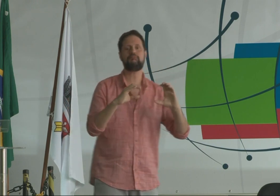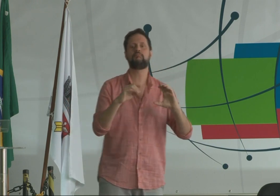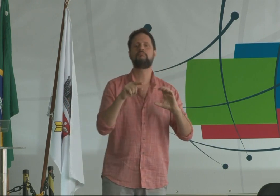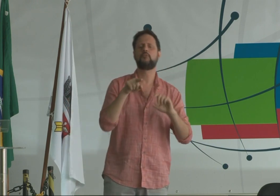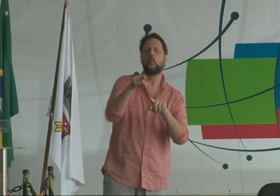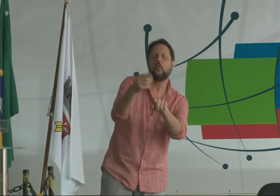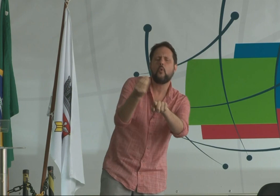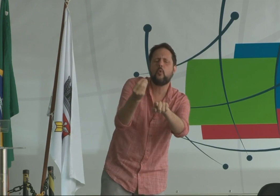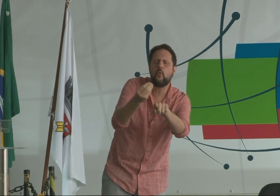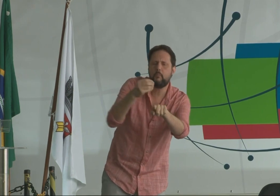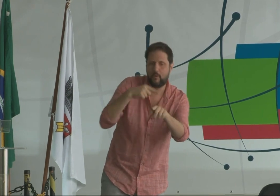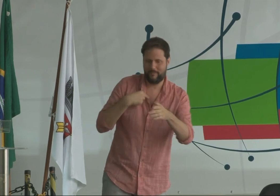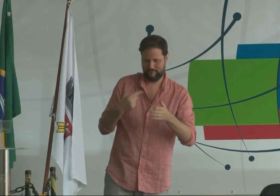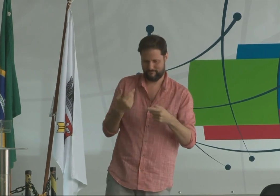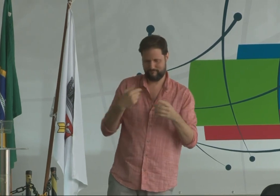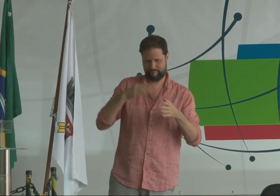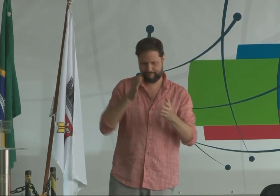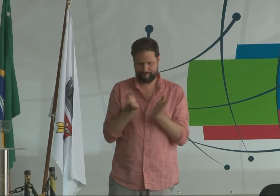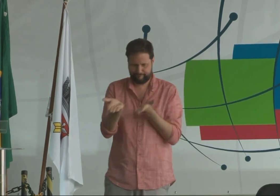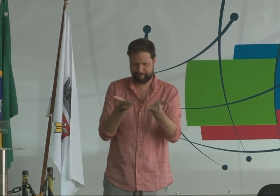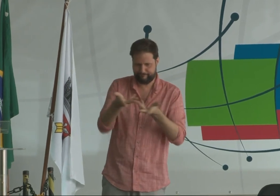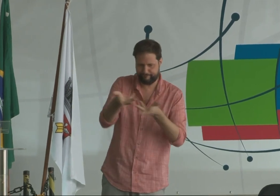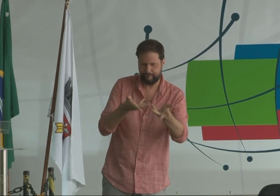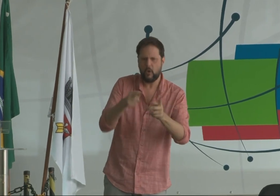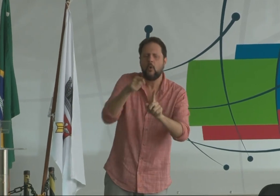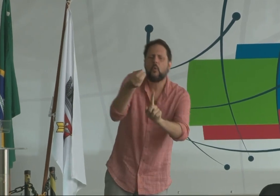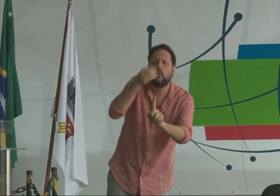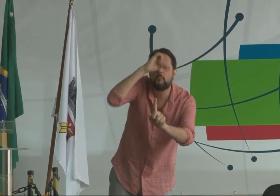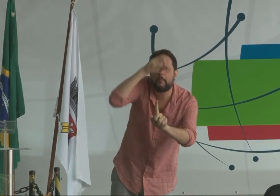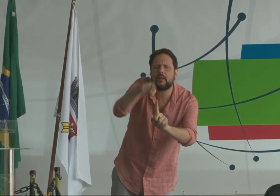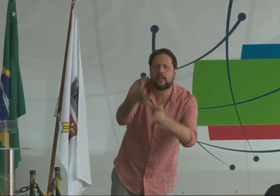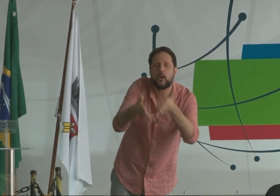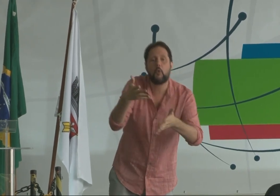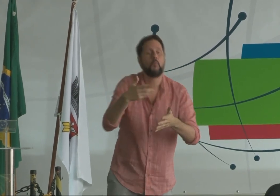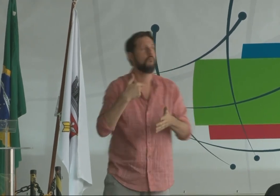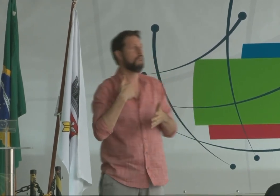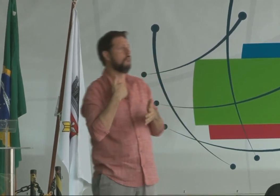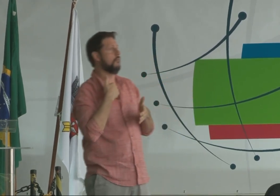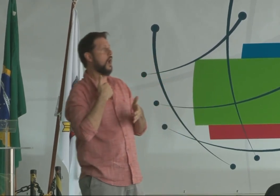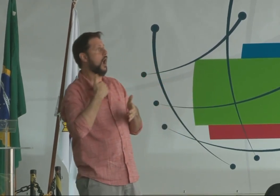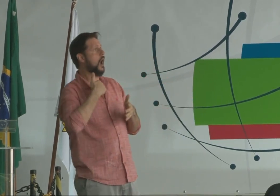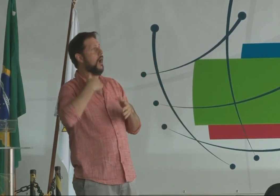comunicar por algum gesto, alguma mímica, alguma coisa assim. Então, tenta estabelecer alguma comunicação.